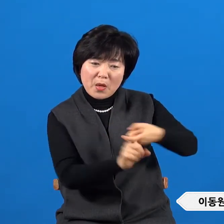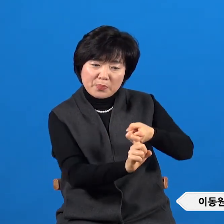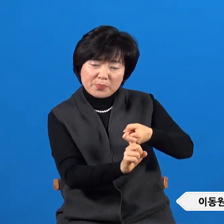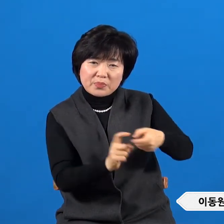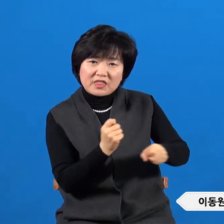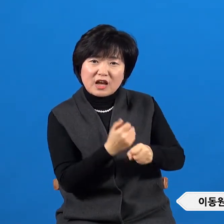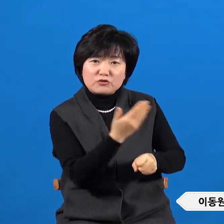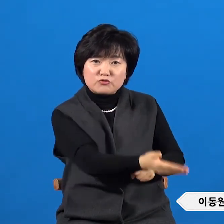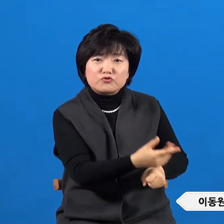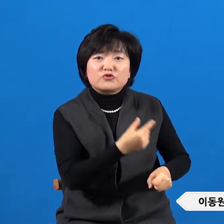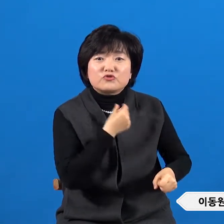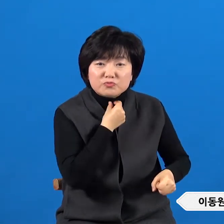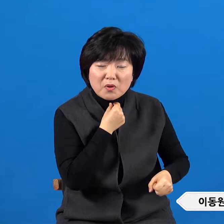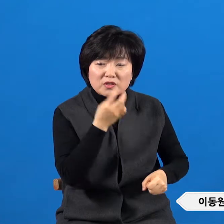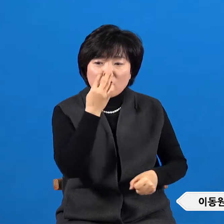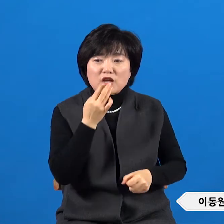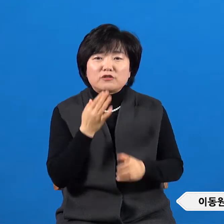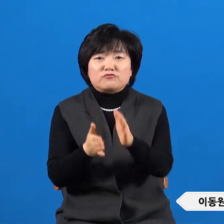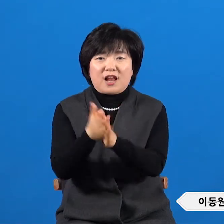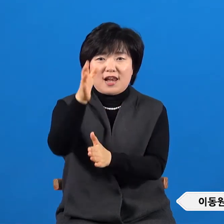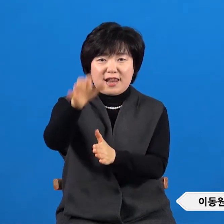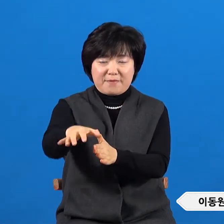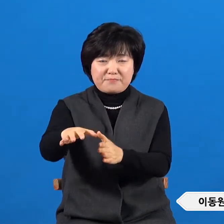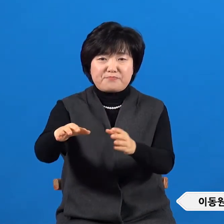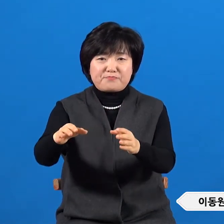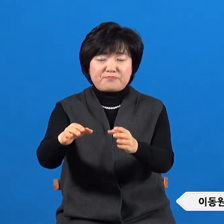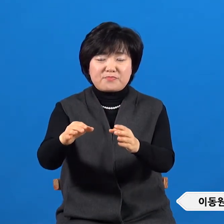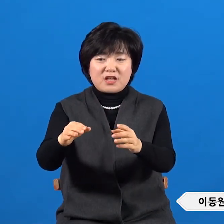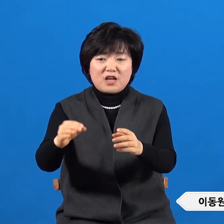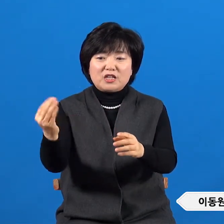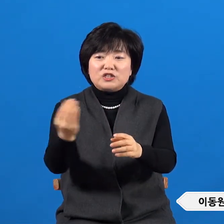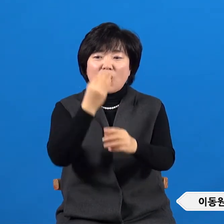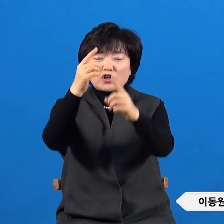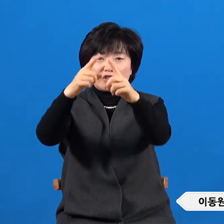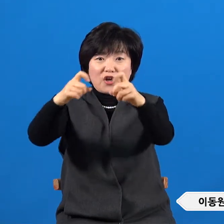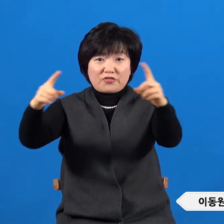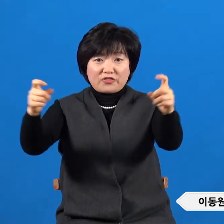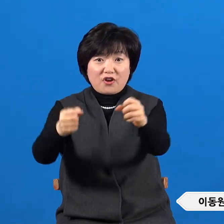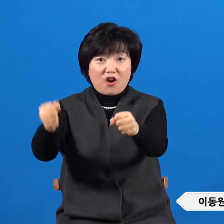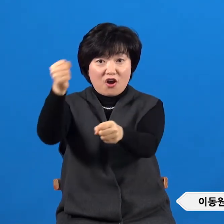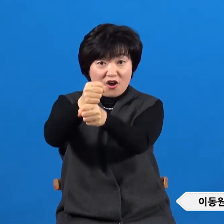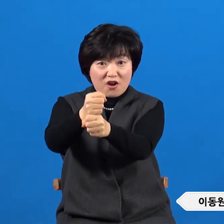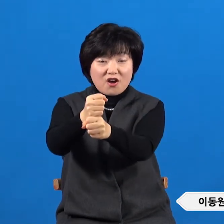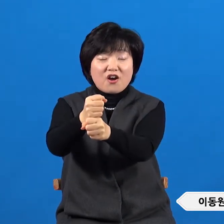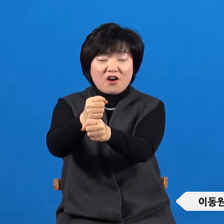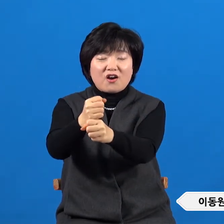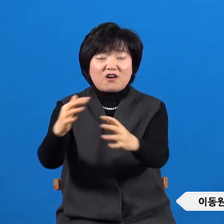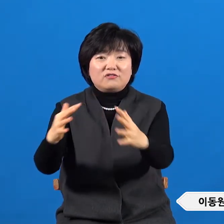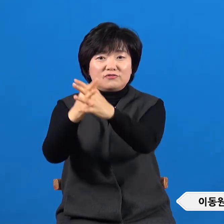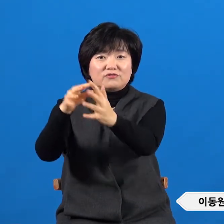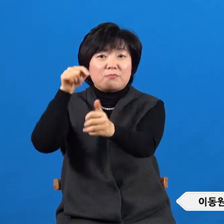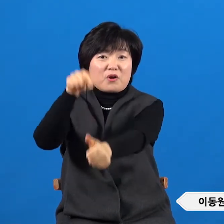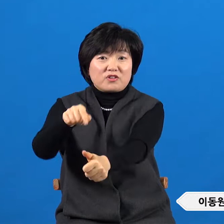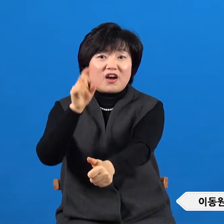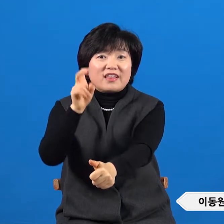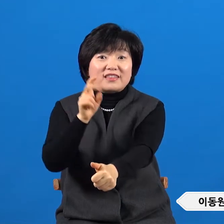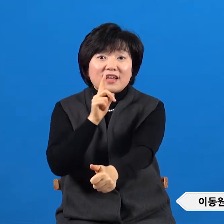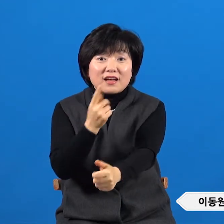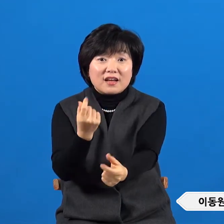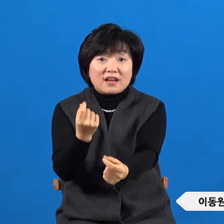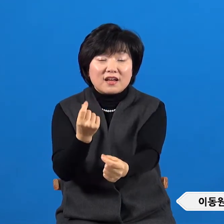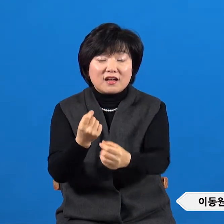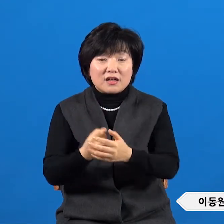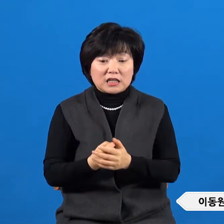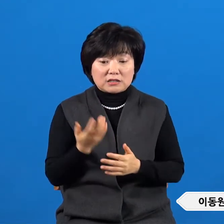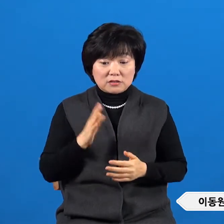건축의 명령을 내렸을 것이라고 진단하고 있습니다. 그러나 이미 1절 말씀에서 우리가 본 것처럼